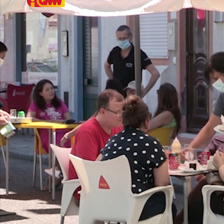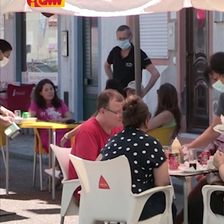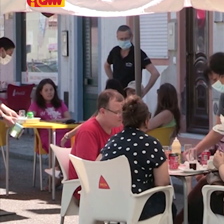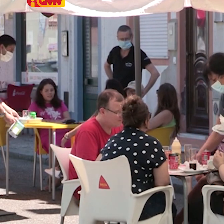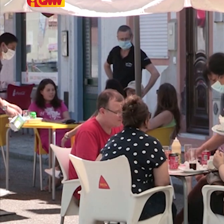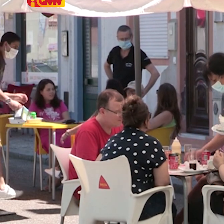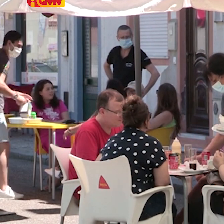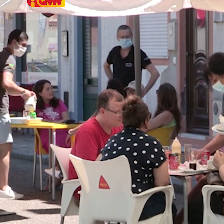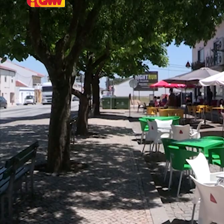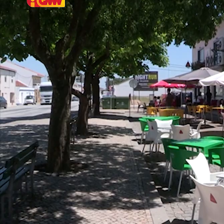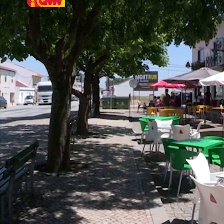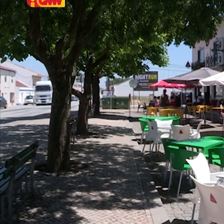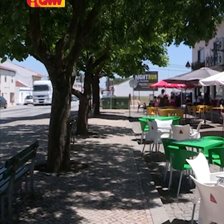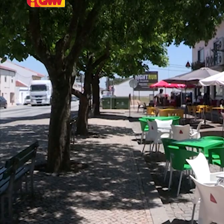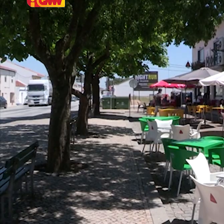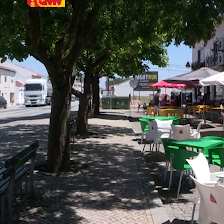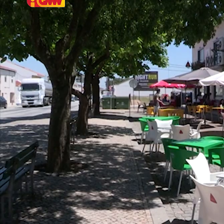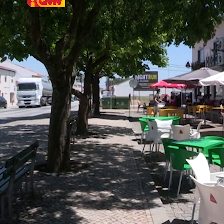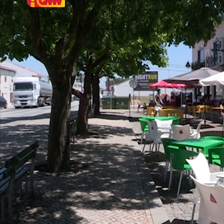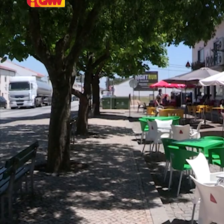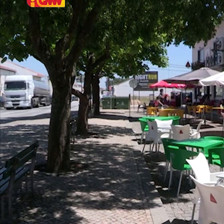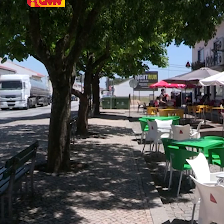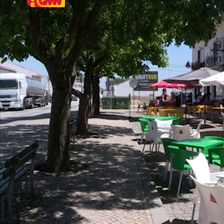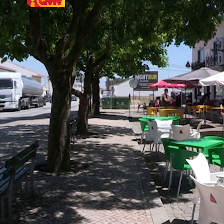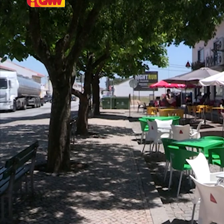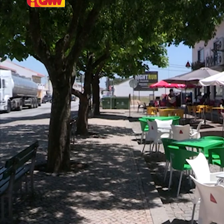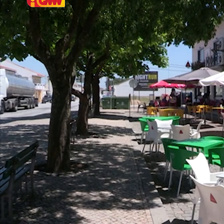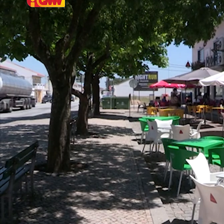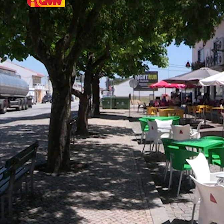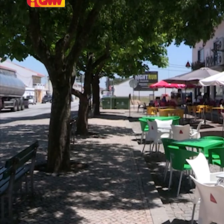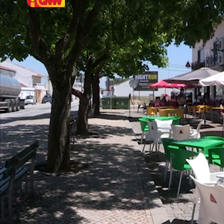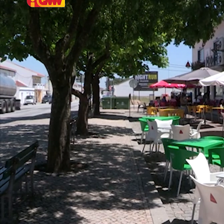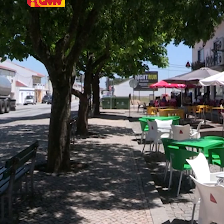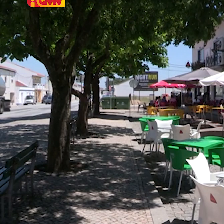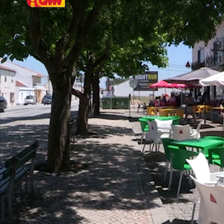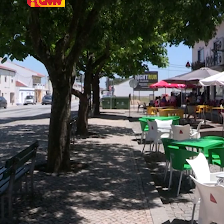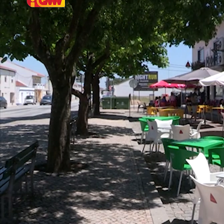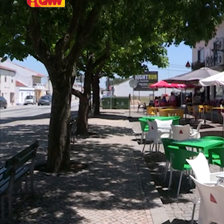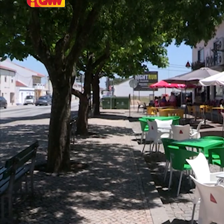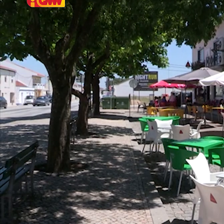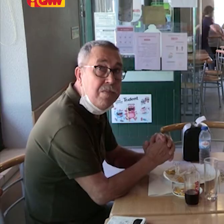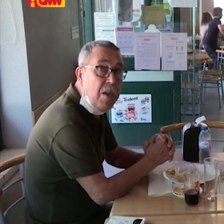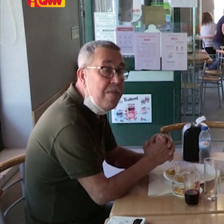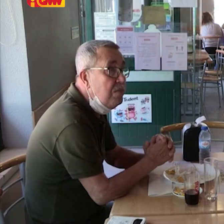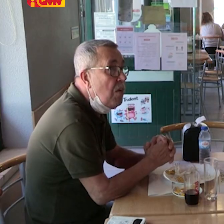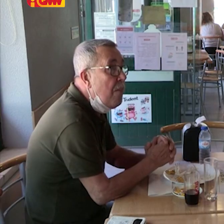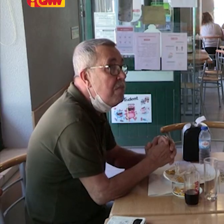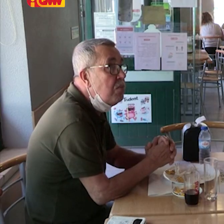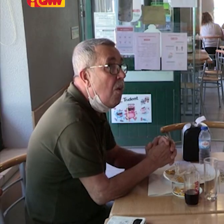do pessoal quer ir lá para fora. E não. Porquê? É por questões de segurança? Eles têm algum receio? Sim, questão de